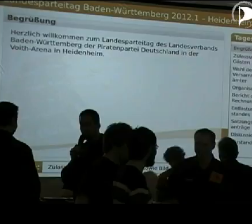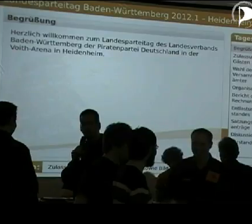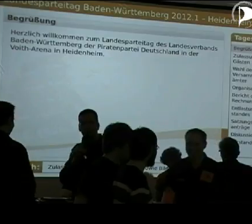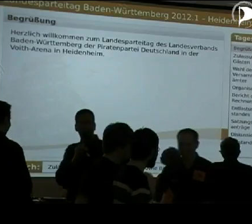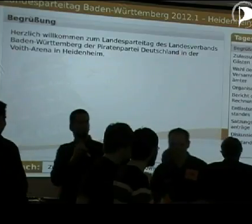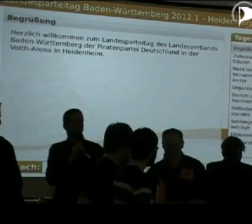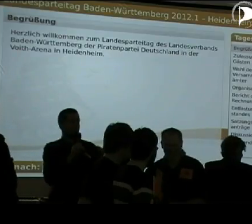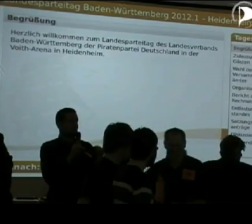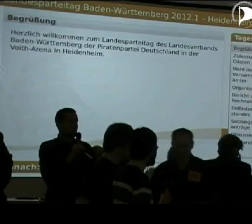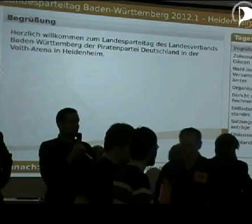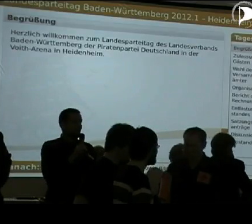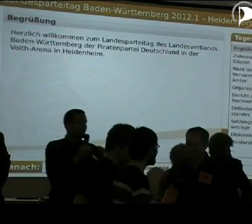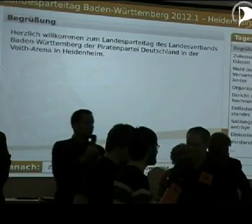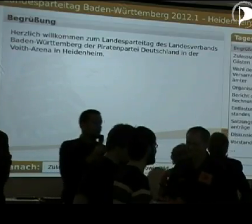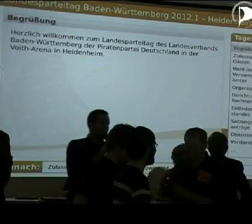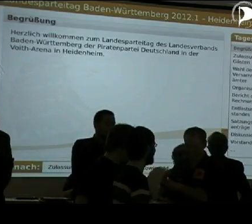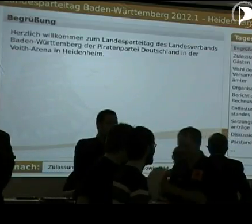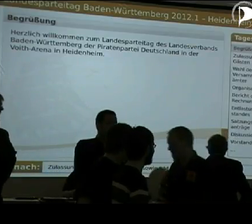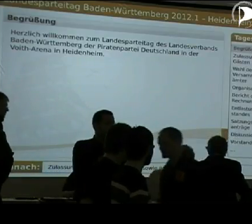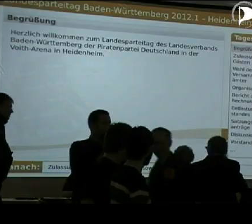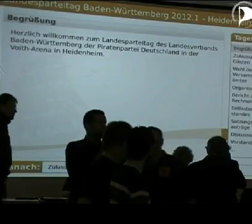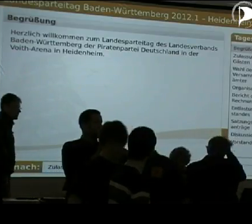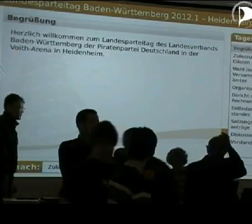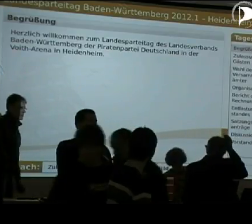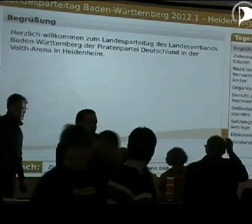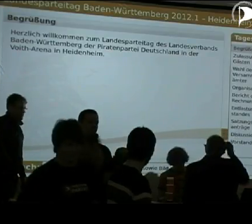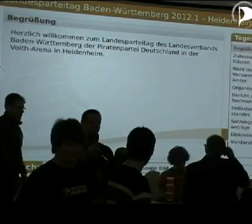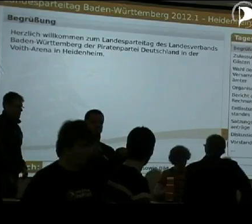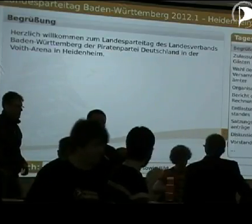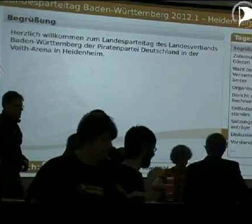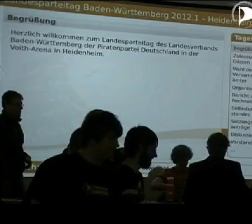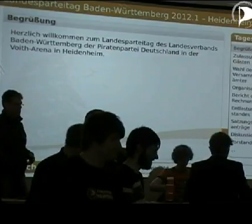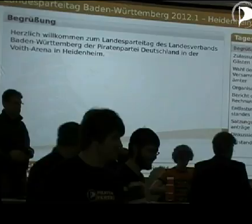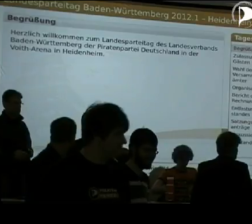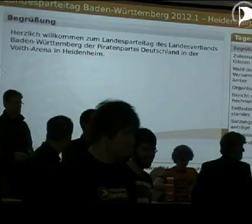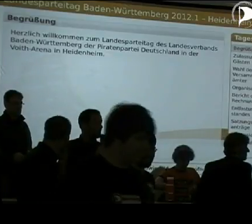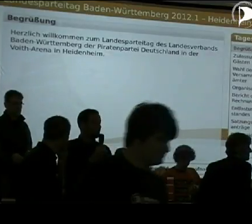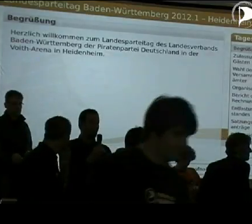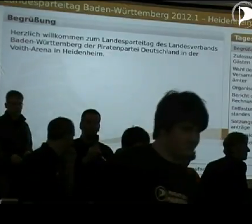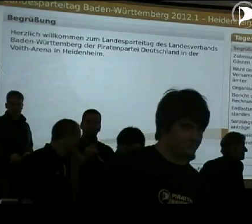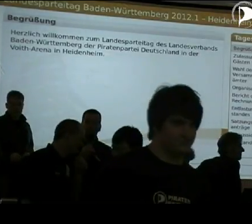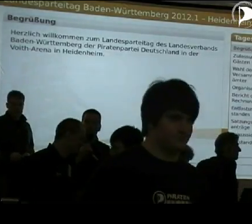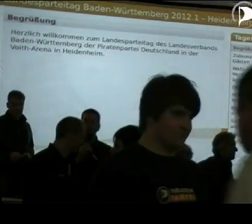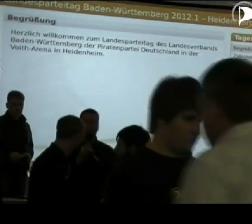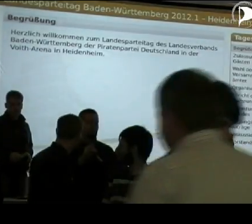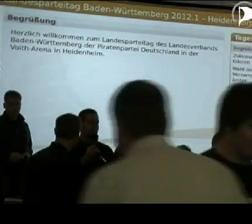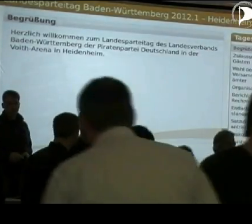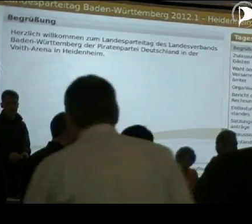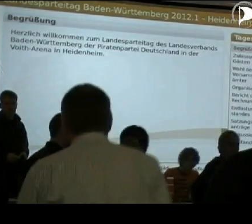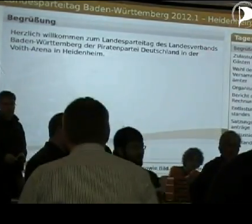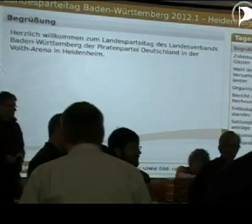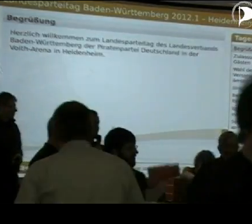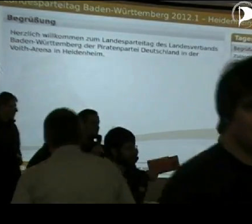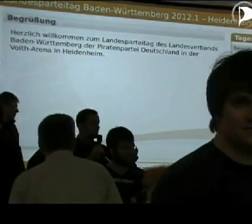hallo sonst haben investoren damals 200 übrigen anfangen ist er nicht recht wenn also platz